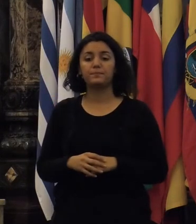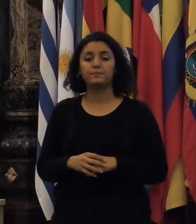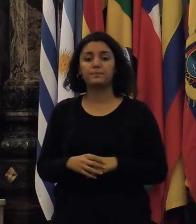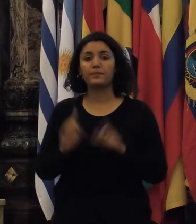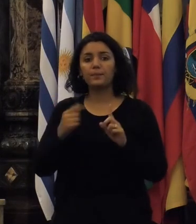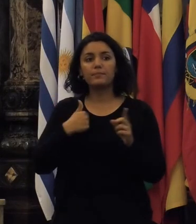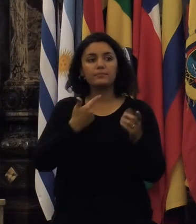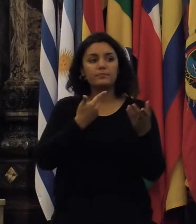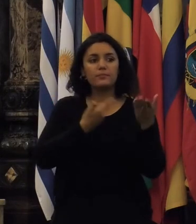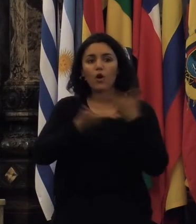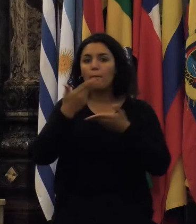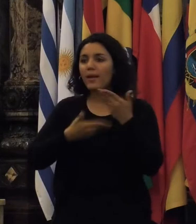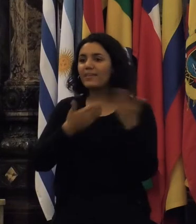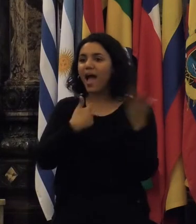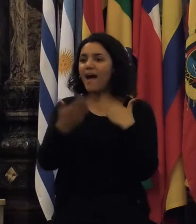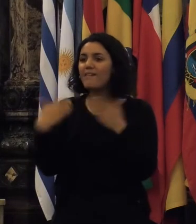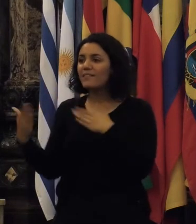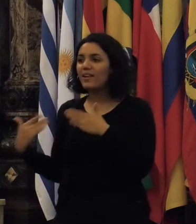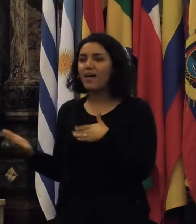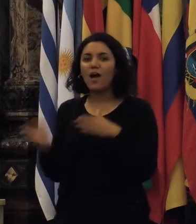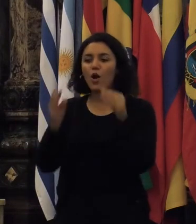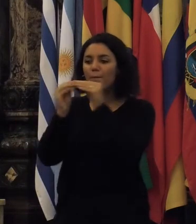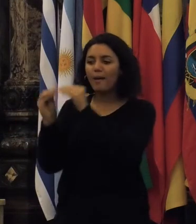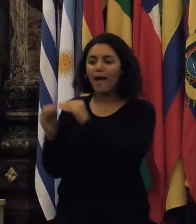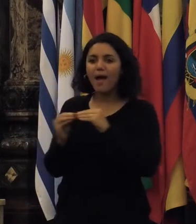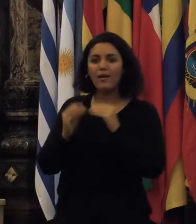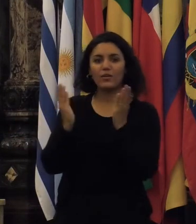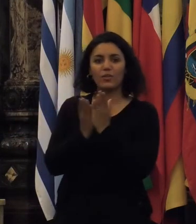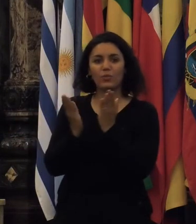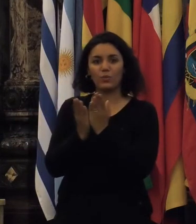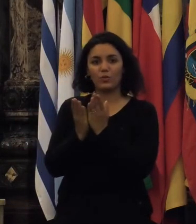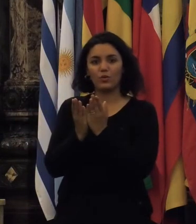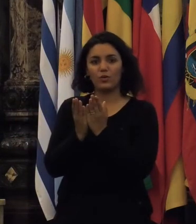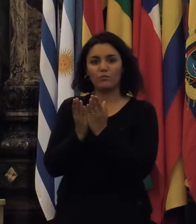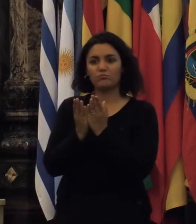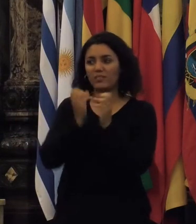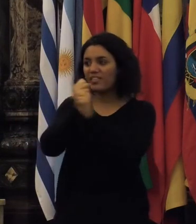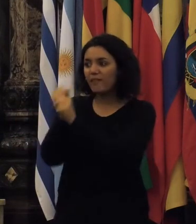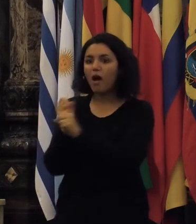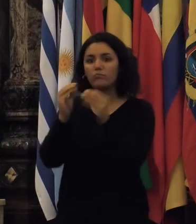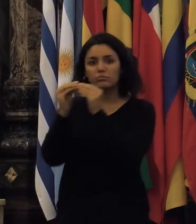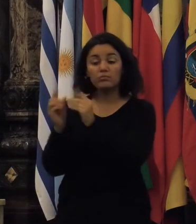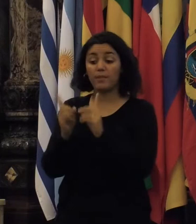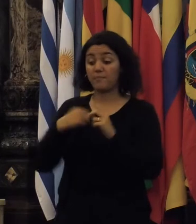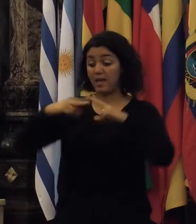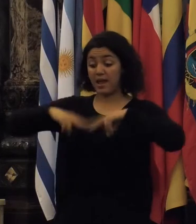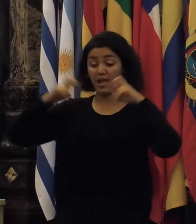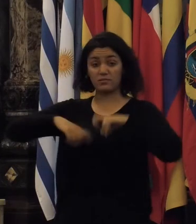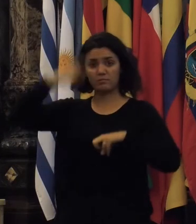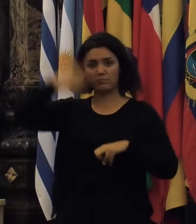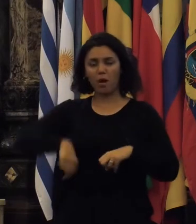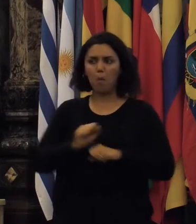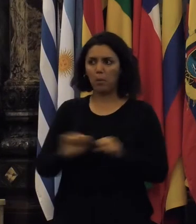Las conversaciones entre pares, las conversaciones con otros. El análisis personal, no lo llamen